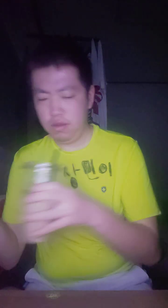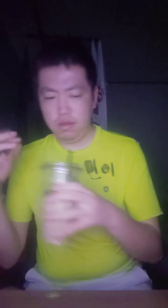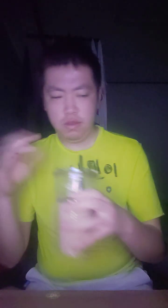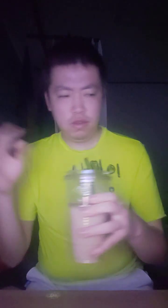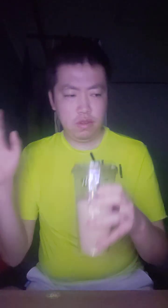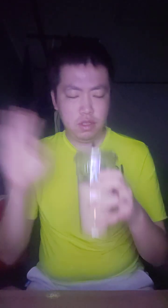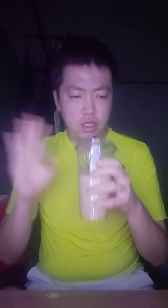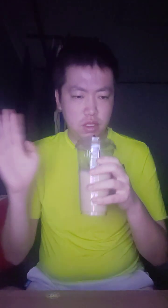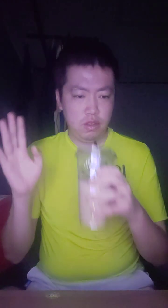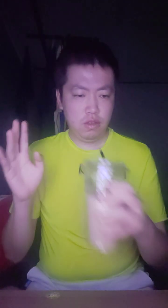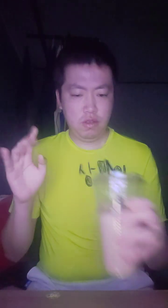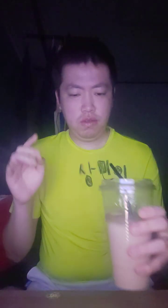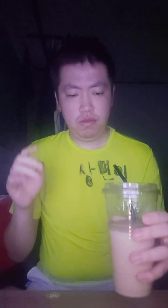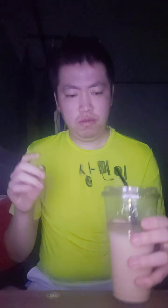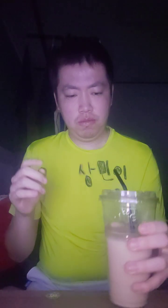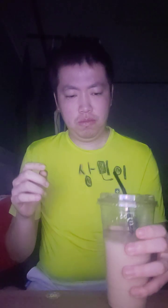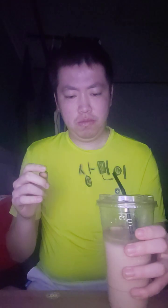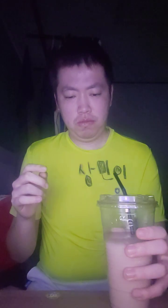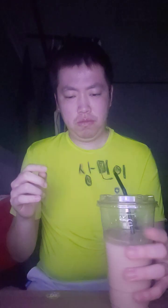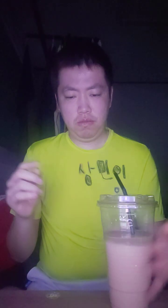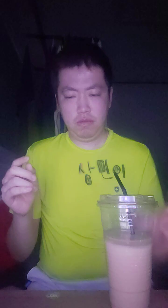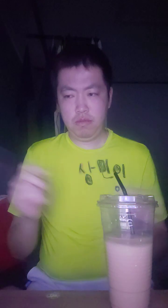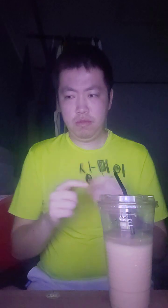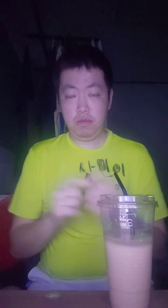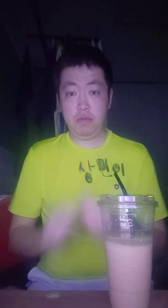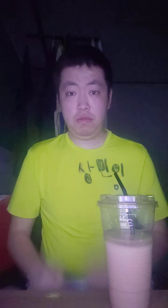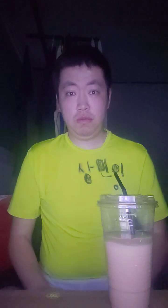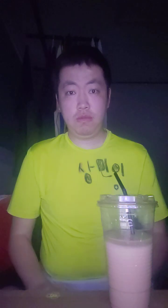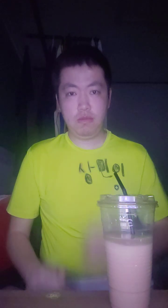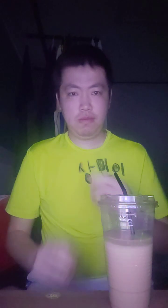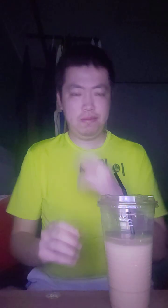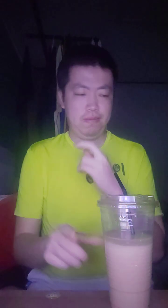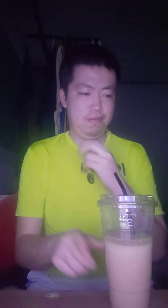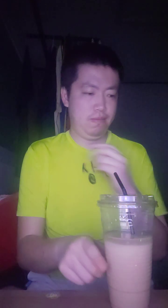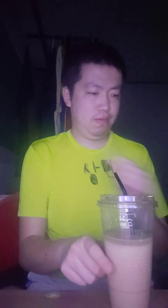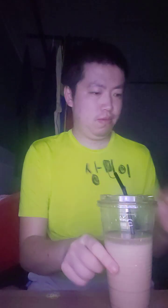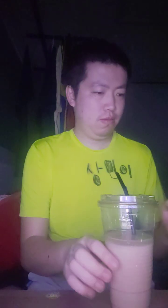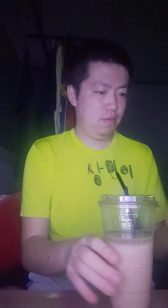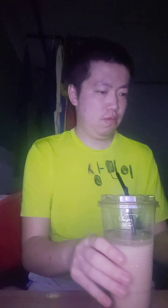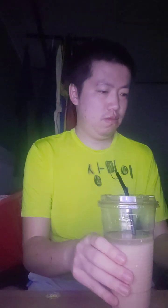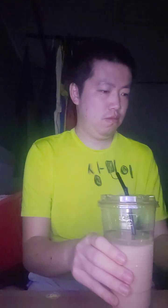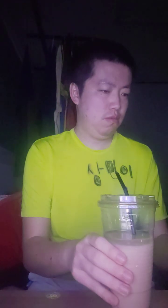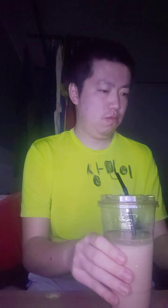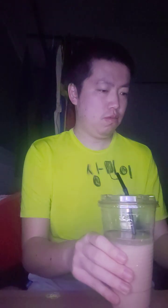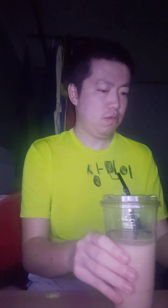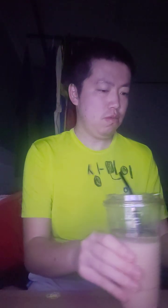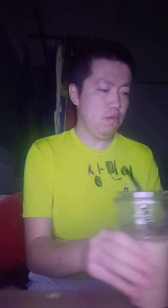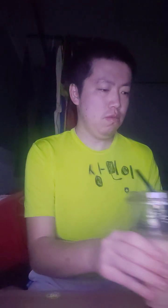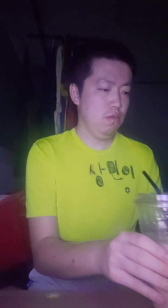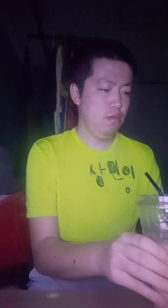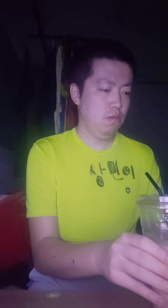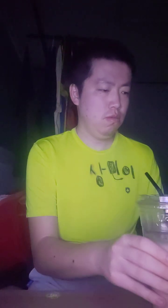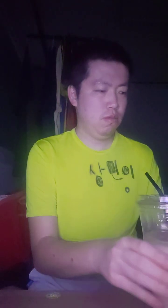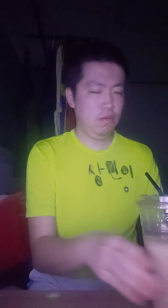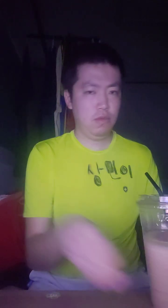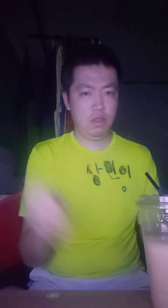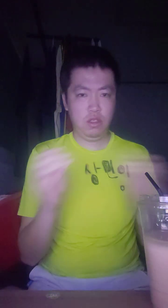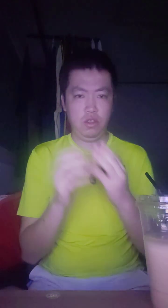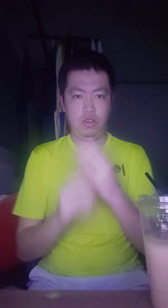원인은 아직까지 확인되지 않았습니다. 15년 정도 사용한 것 같은데 그 정도면 아주 노후화됐다고 얘기하기도 힘들고요.